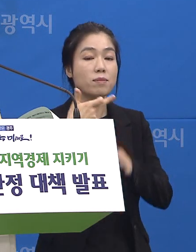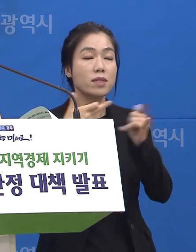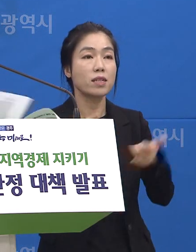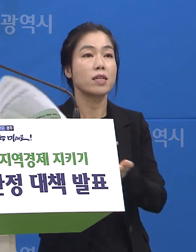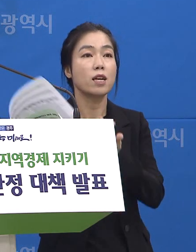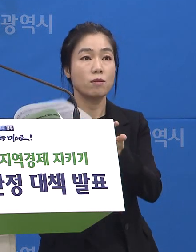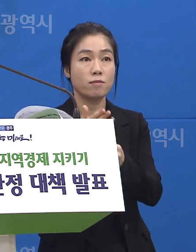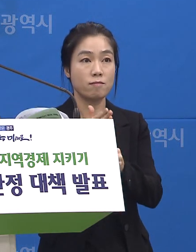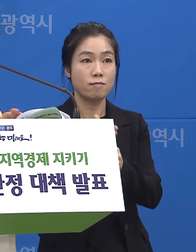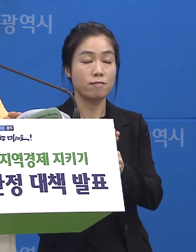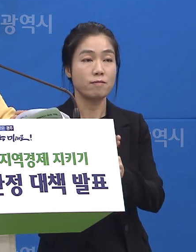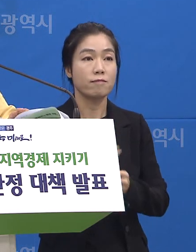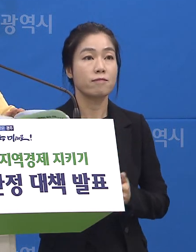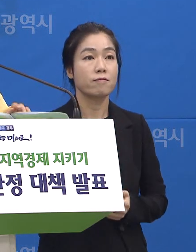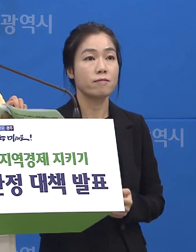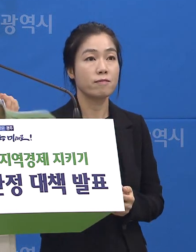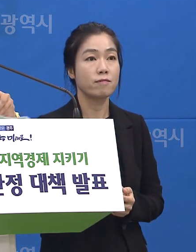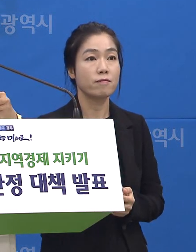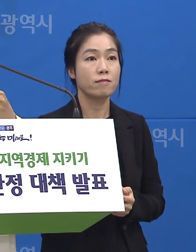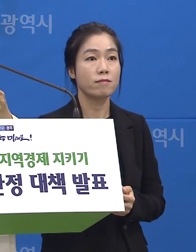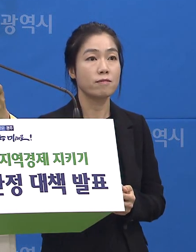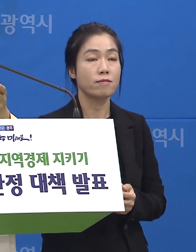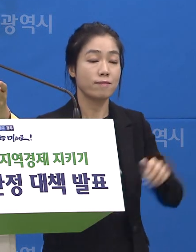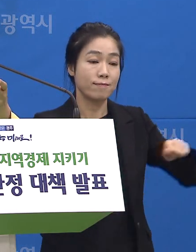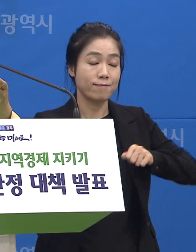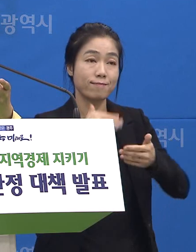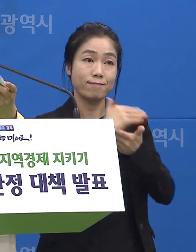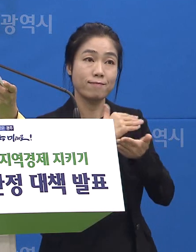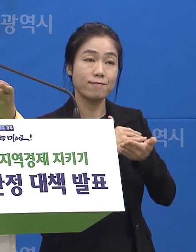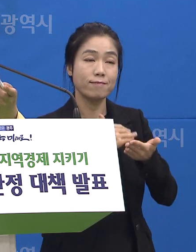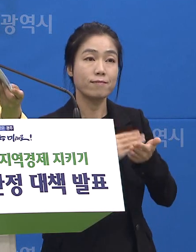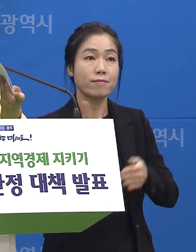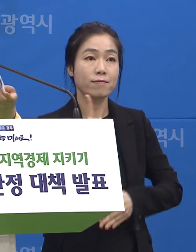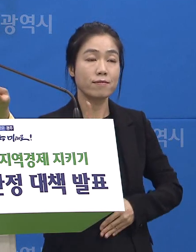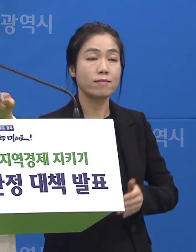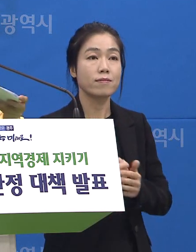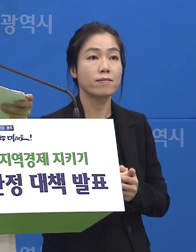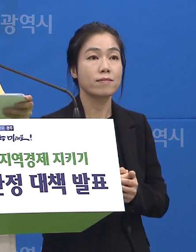17명 입원해 있는 상황입니다. 주요 대응 현황입니다.